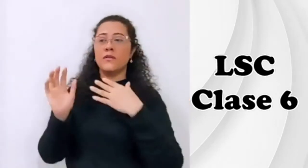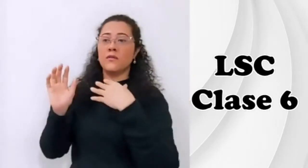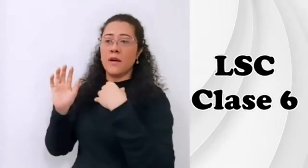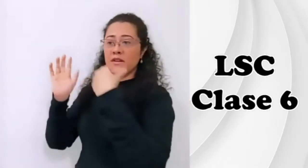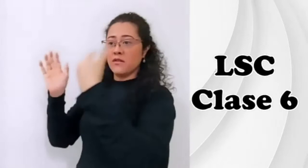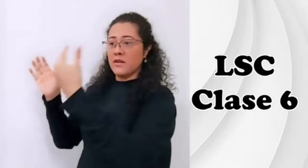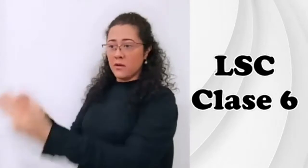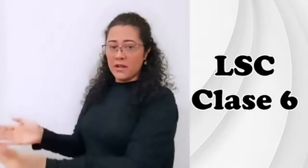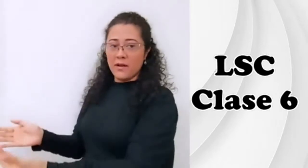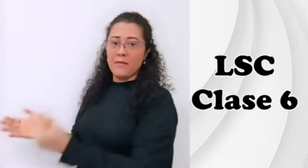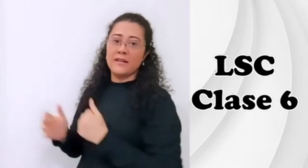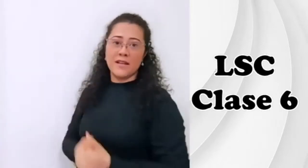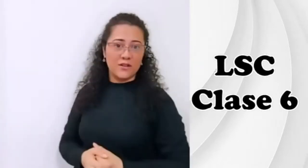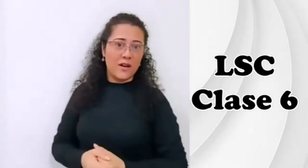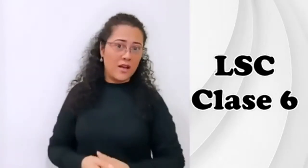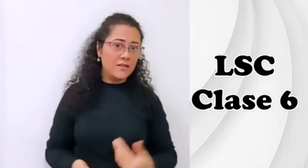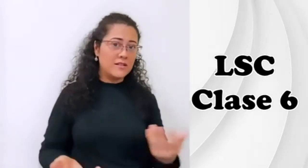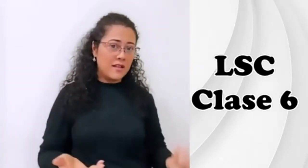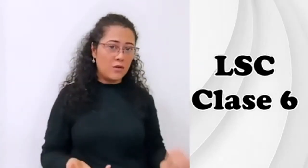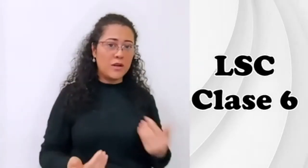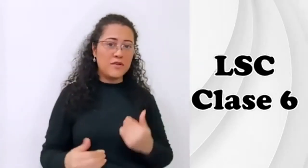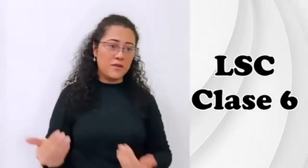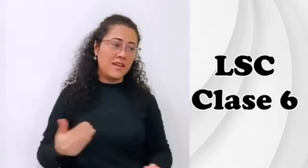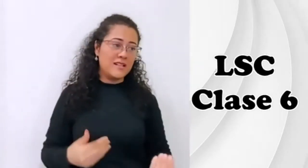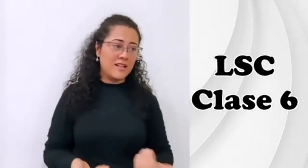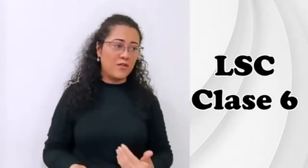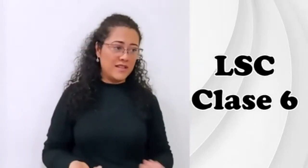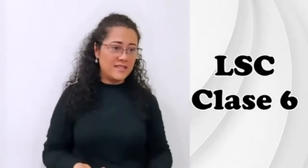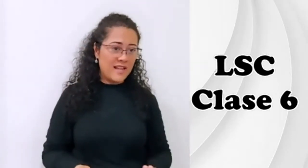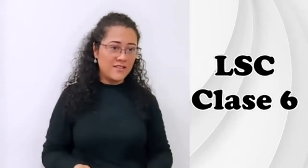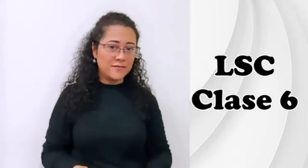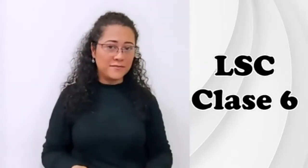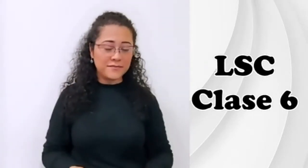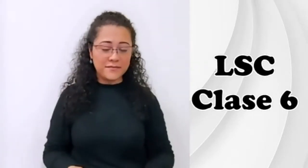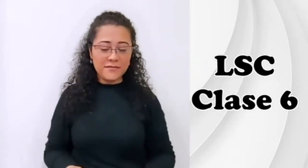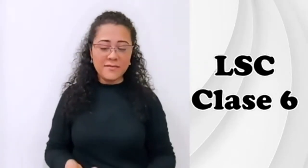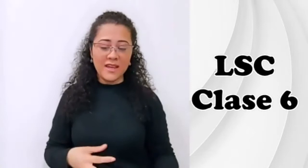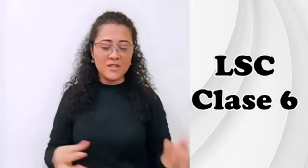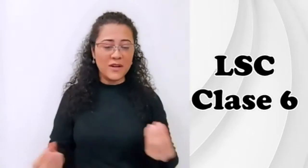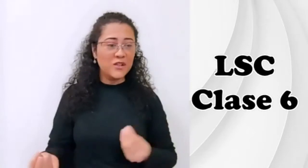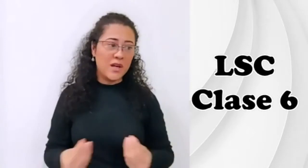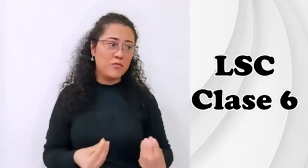una persona y cuando cambia hacia el otro lado es la otra persona quien está contestando. Eso ayuda